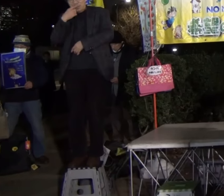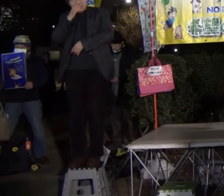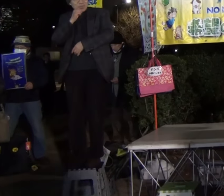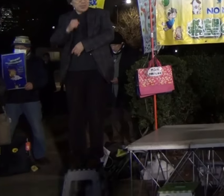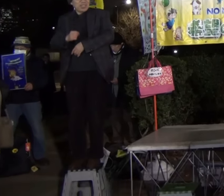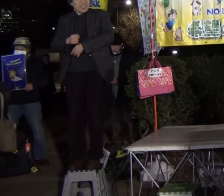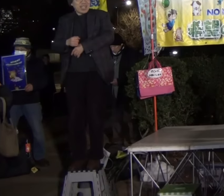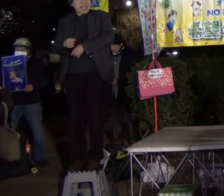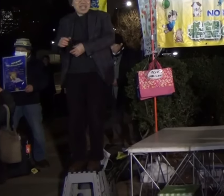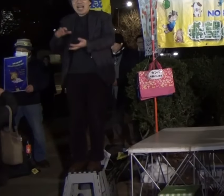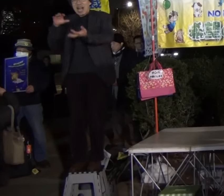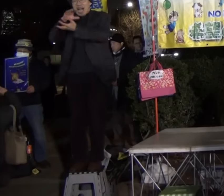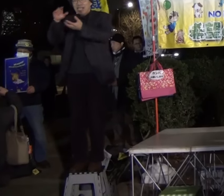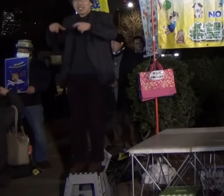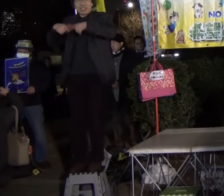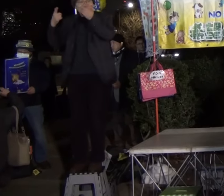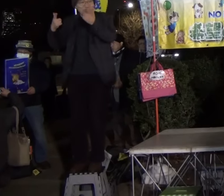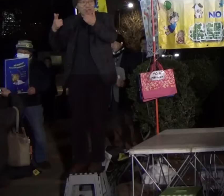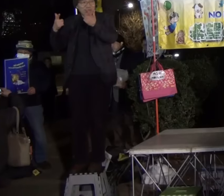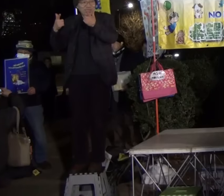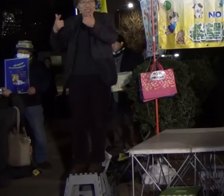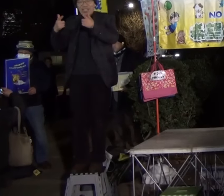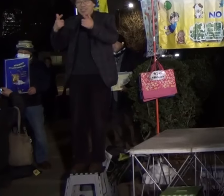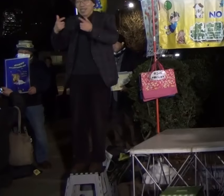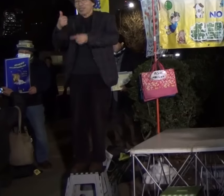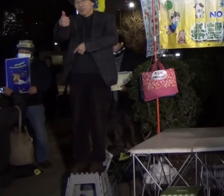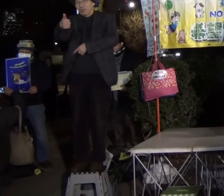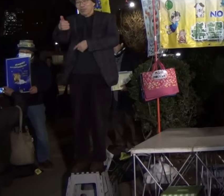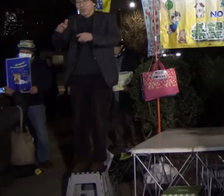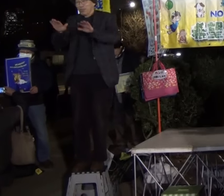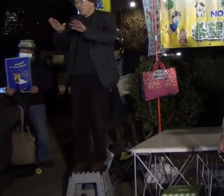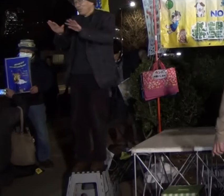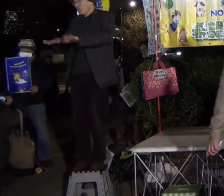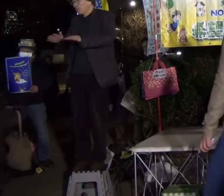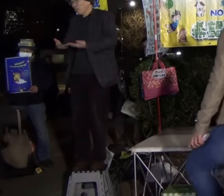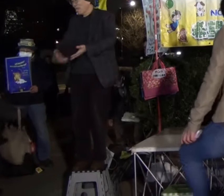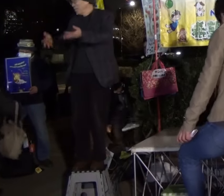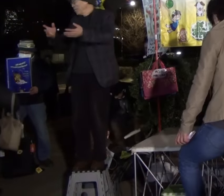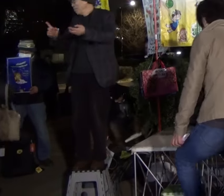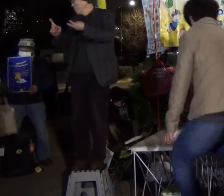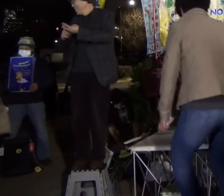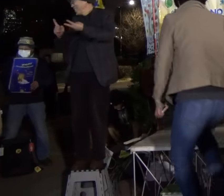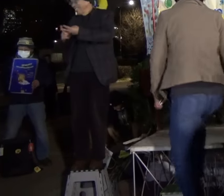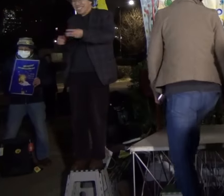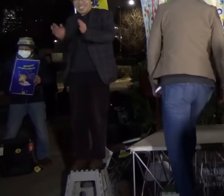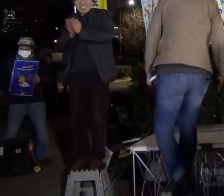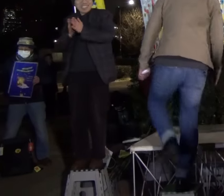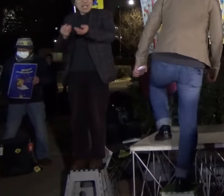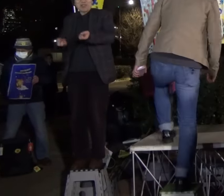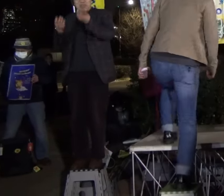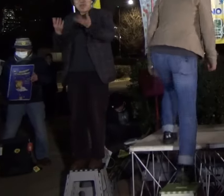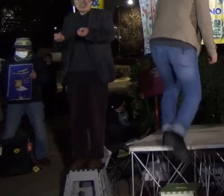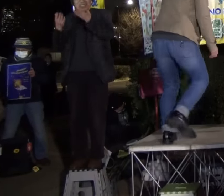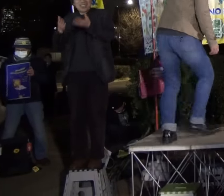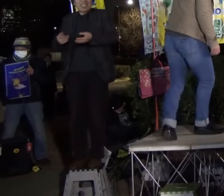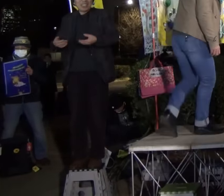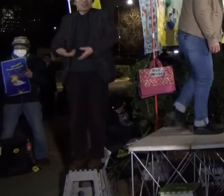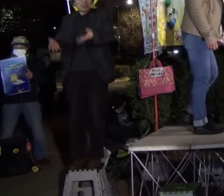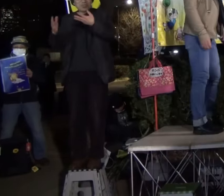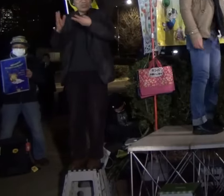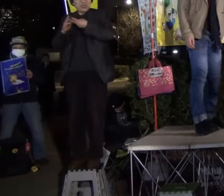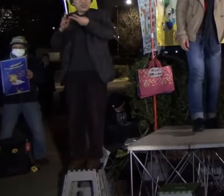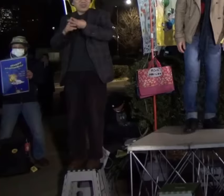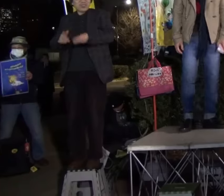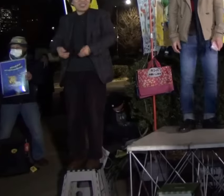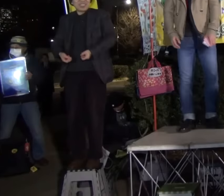。はい、 荒木くん今日誕生日なんだよ。 ハッピーバースデートゥーユー、ハッピーバースデ